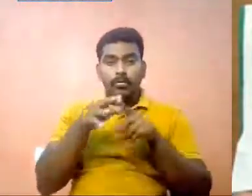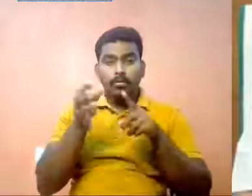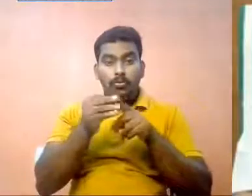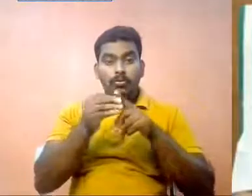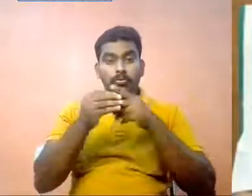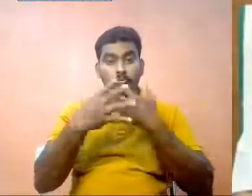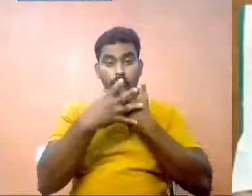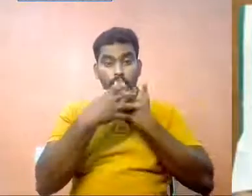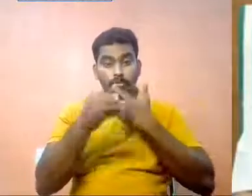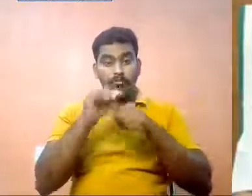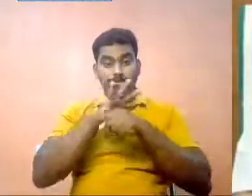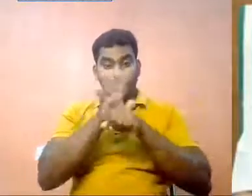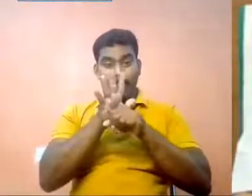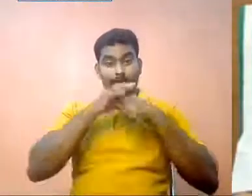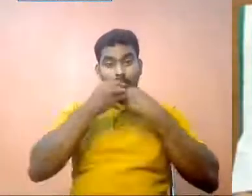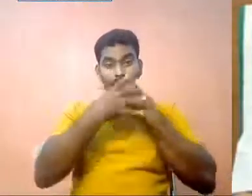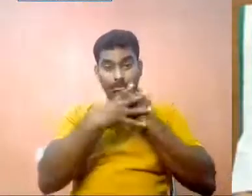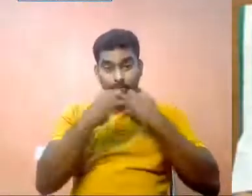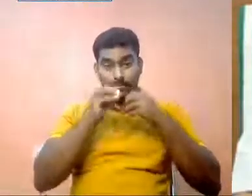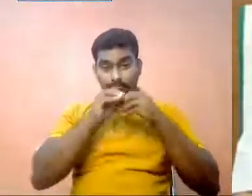സംസ്കാര സമ്പന്നമായ നമ്മുടെ സമൂഹത്തിന്